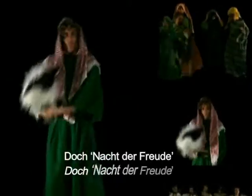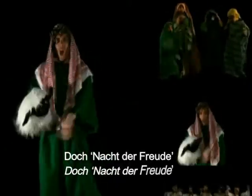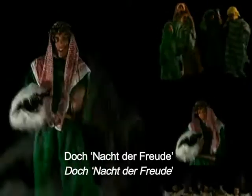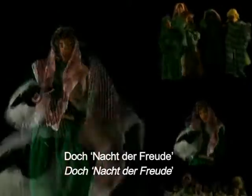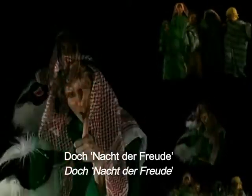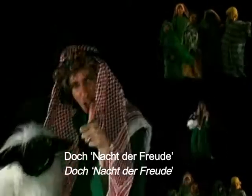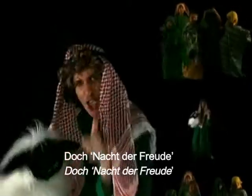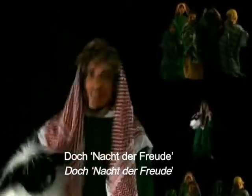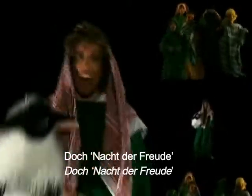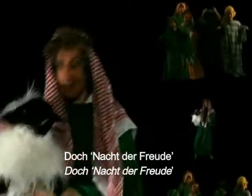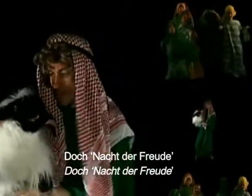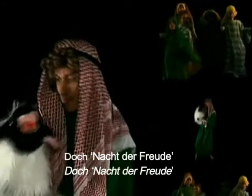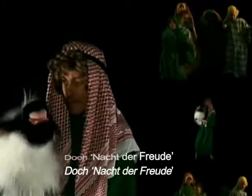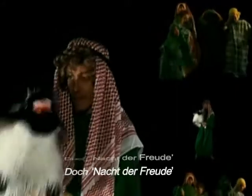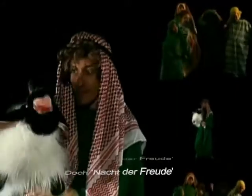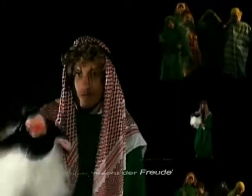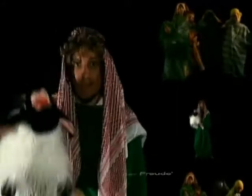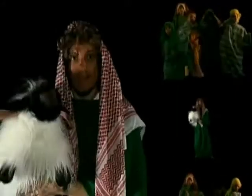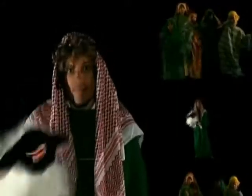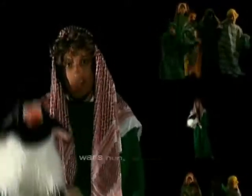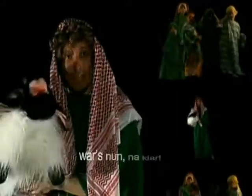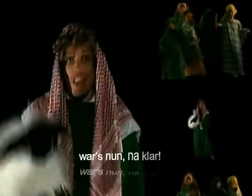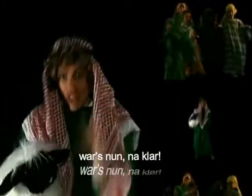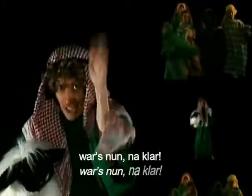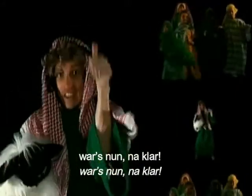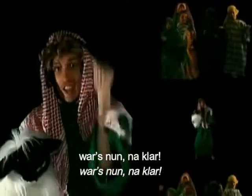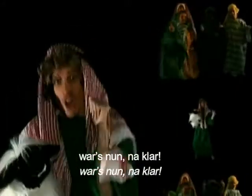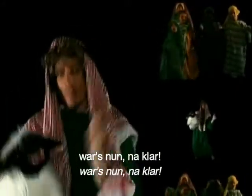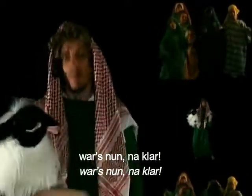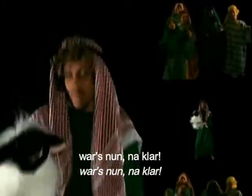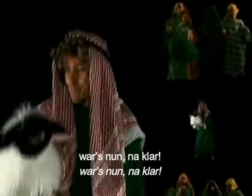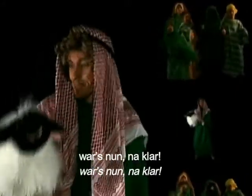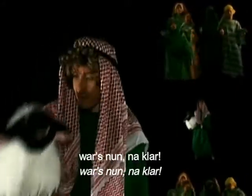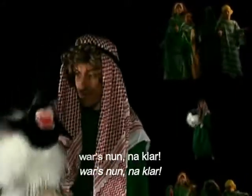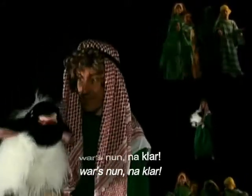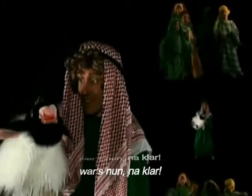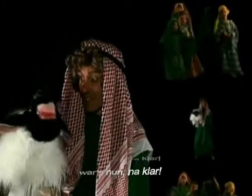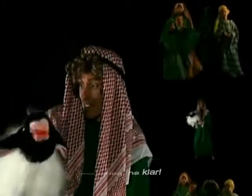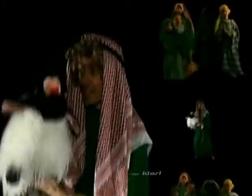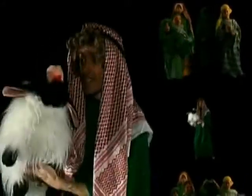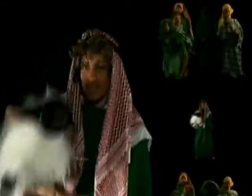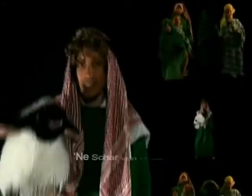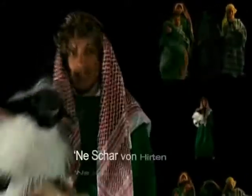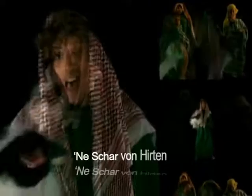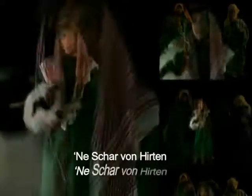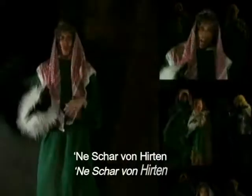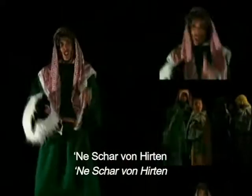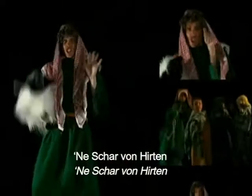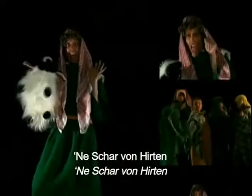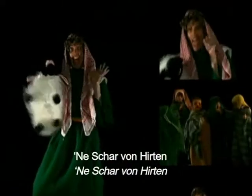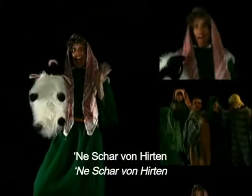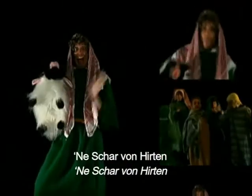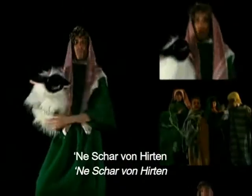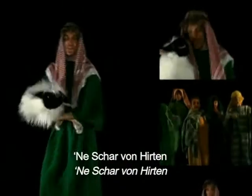nach der Freude war's nun noch klar. Ne Schau